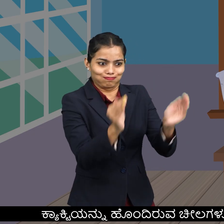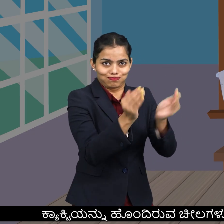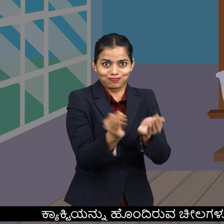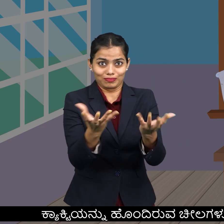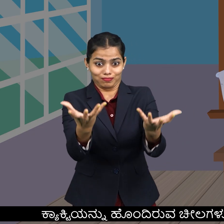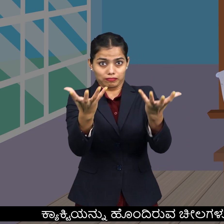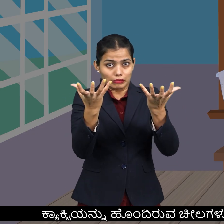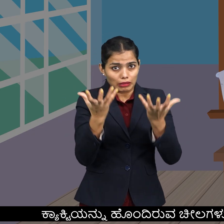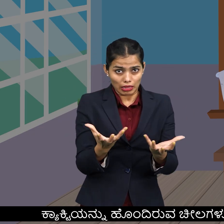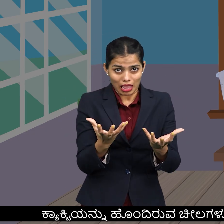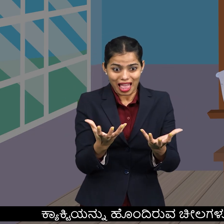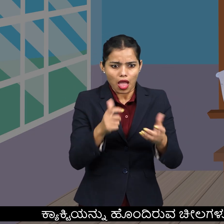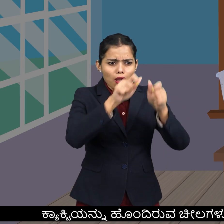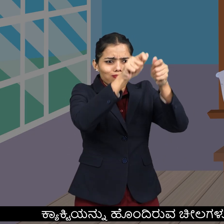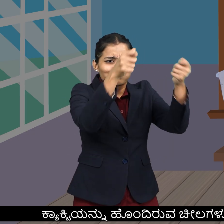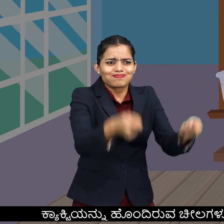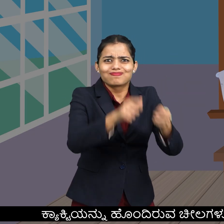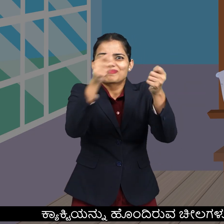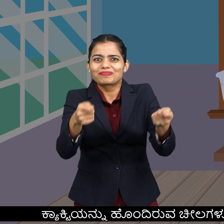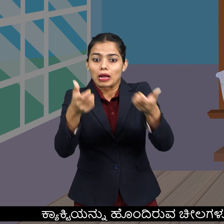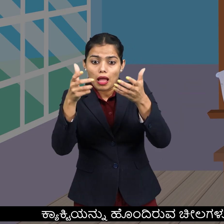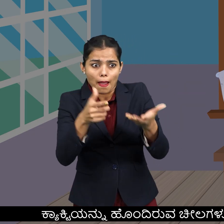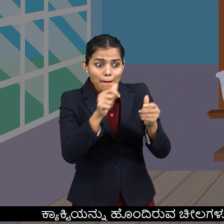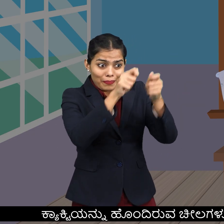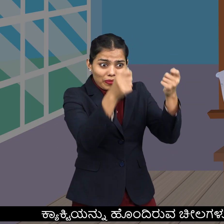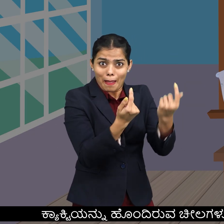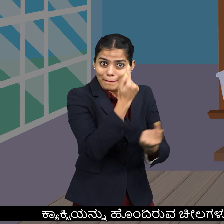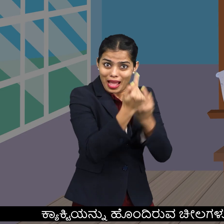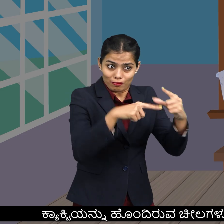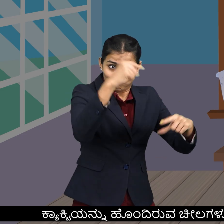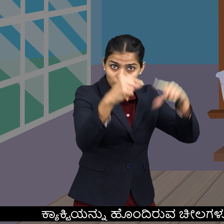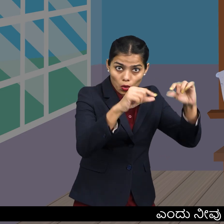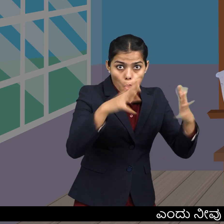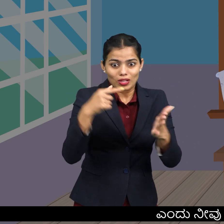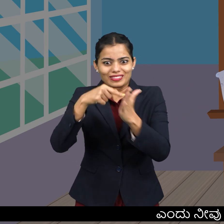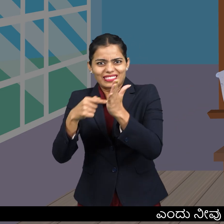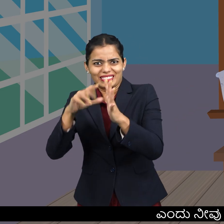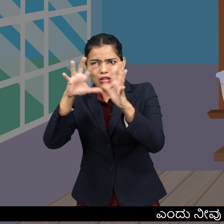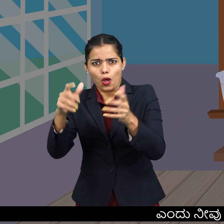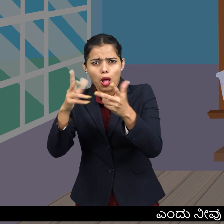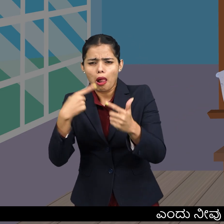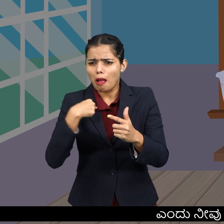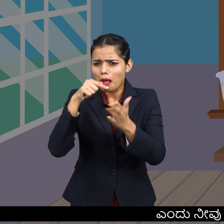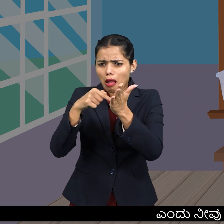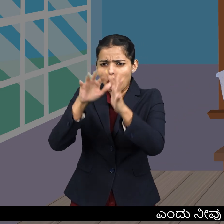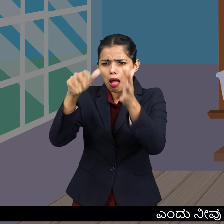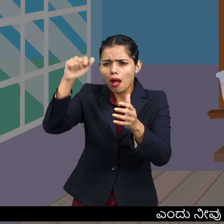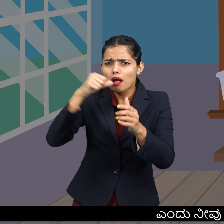ಕ್ವಾಕ್ಟಿಯನ್ನು ಹೊಂದಿರುವ ಚೀಲಗಳು ಬಹಳ ಕಡಿಮೆ ನೀರನ್ನು ಹೊಂದಿರುತ್ತವೆ ಎಂದು ನೀವು